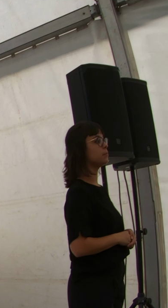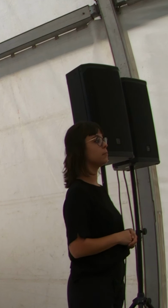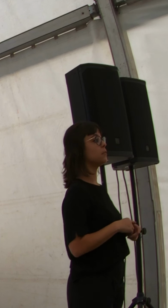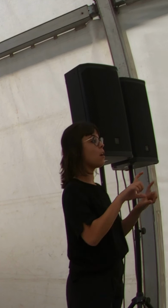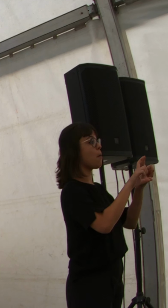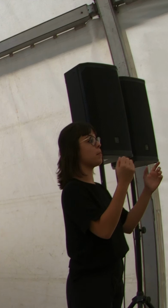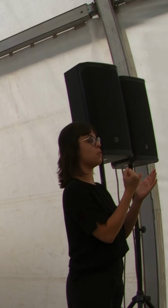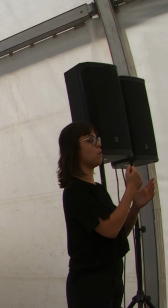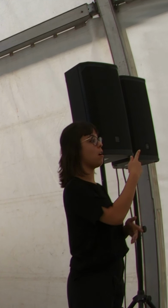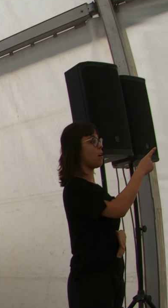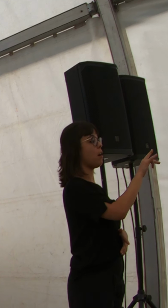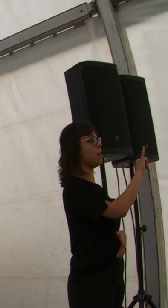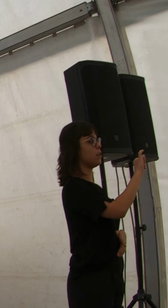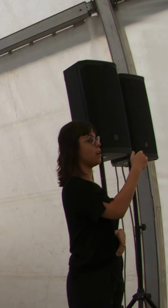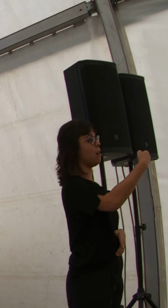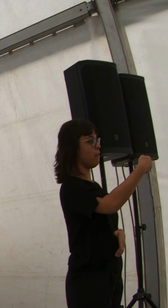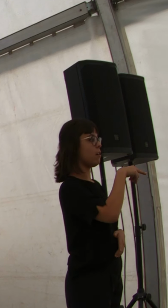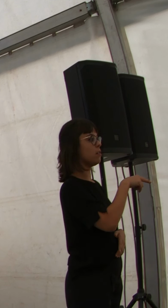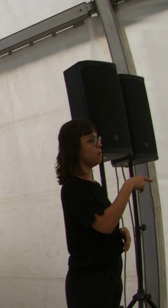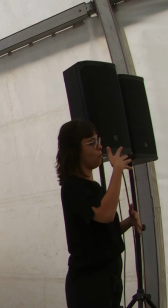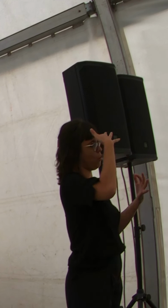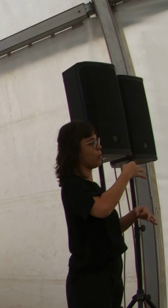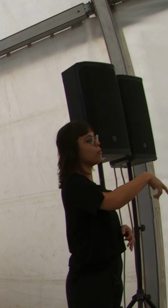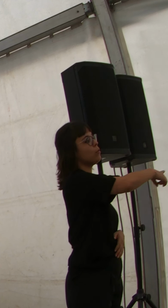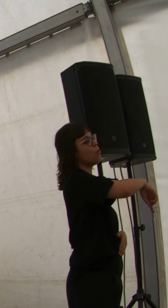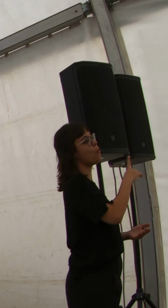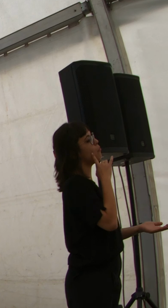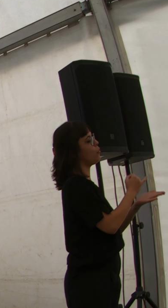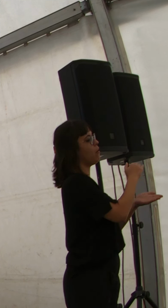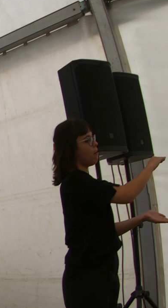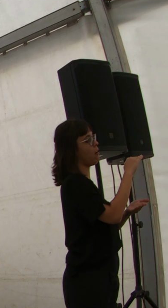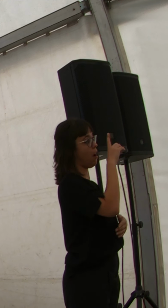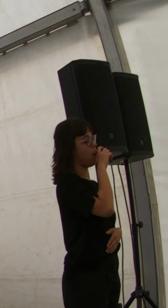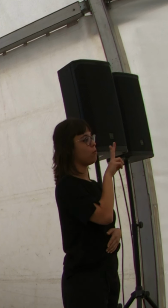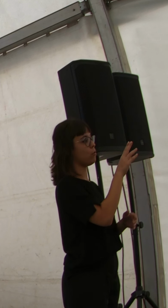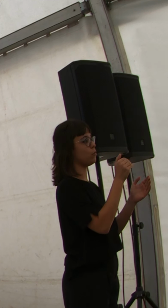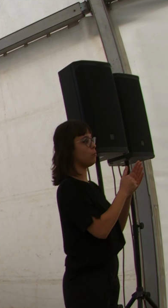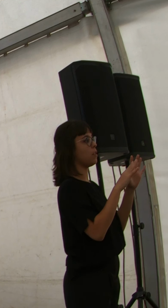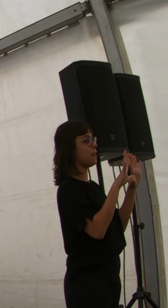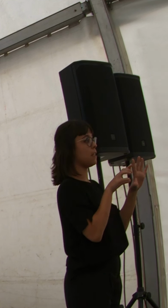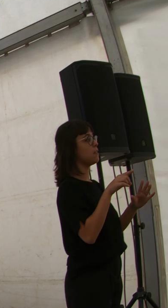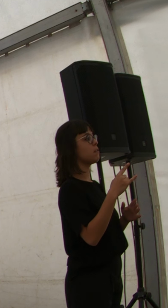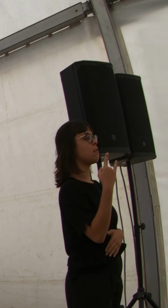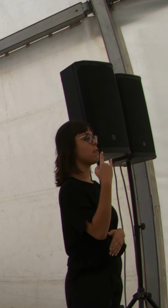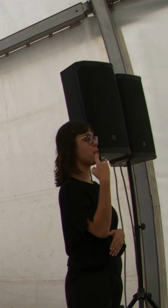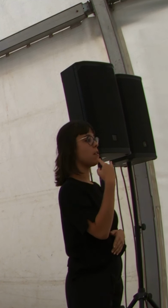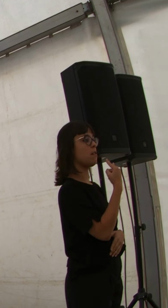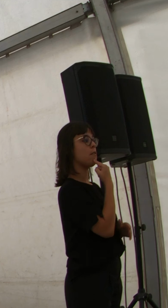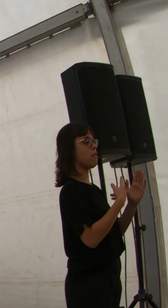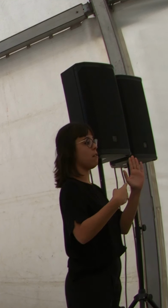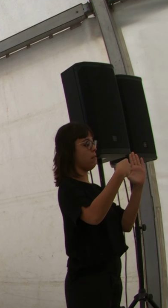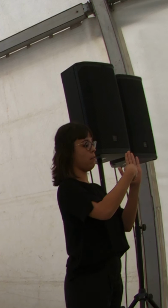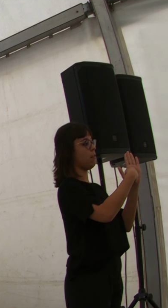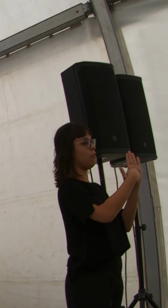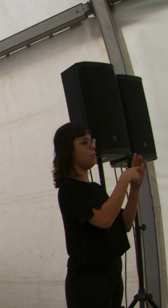KYB, es obviamente una unidad que nos dejaron en el auto fácil en el año 2010 y está cargando en un cargador de Iberdrola perdido